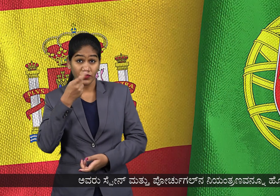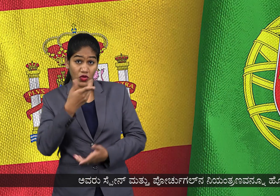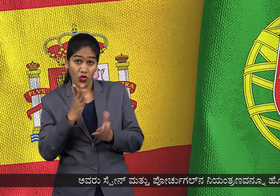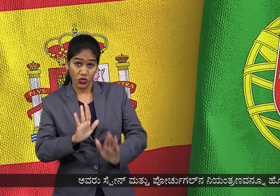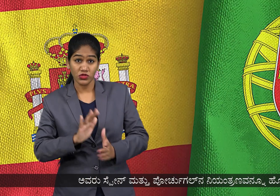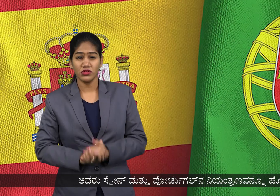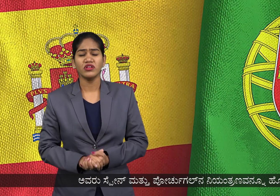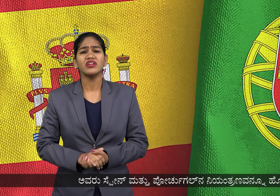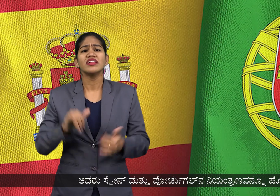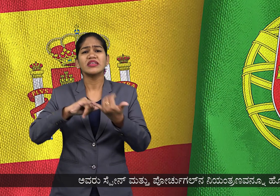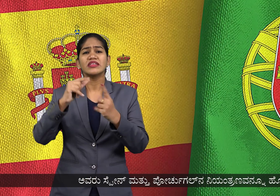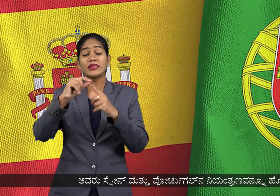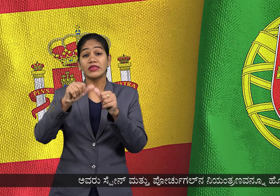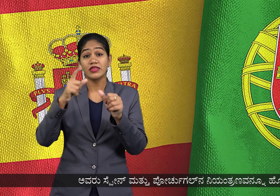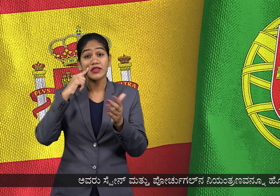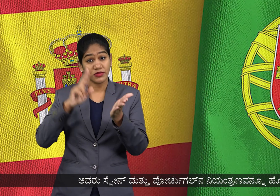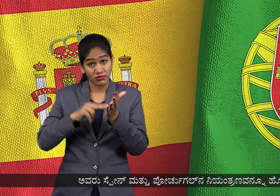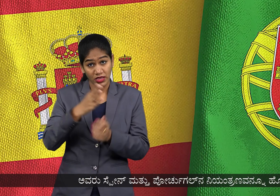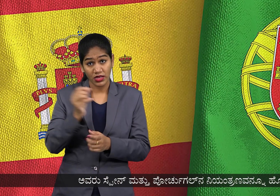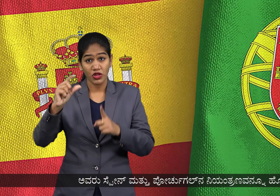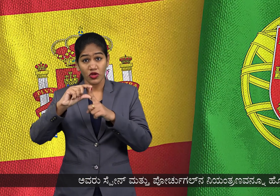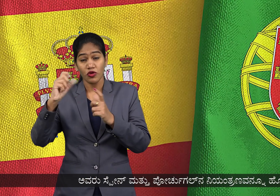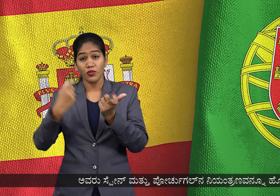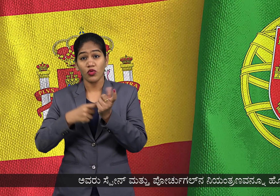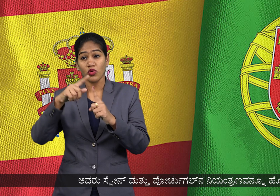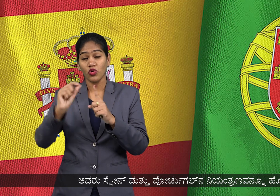ಅವರು ಸ್ಪೇನ್ ಮತ್ತು ಪೋರ್ಚುಗಲ್ನ ನಿಯಂತ್ರಣವನ್ನ ಹೊಂದಿದ್ರು.